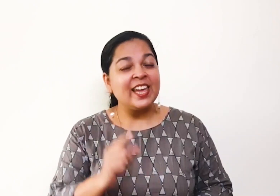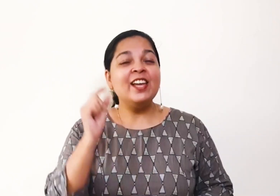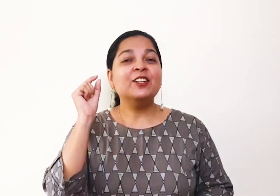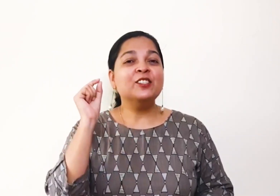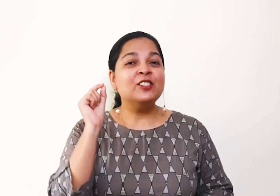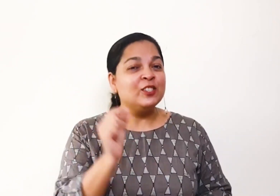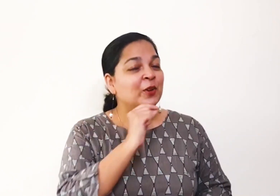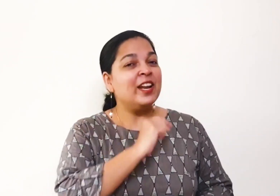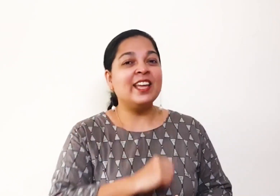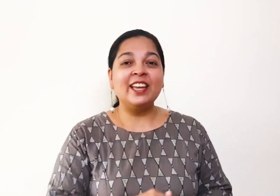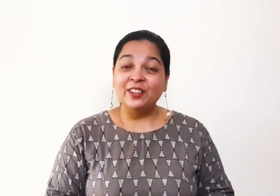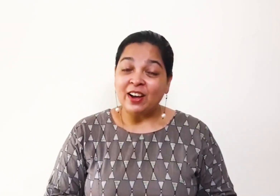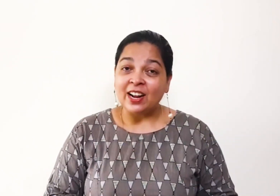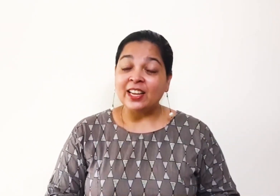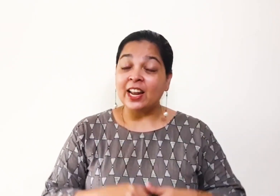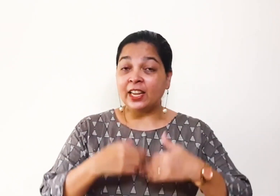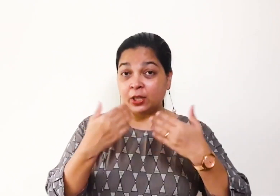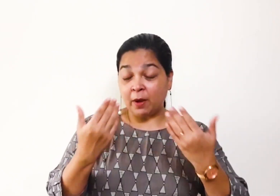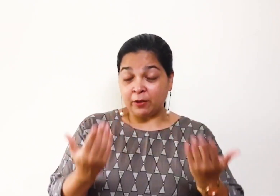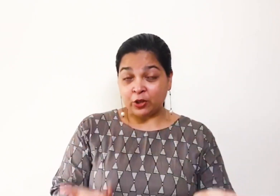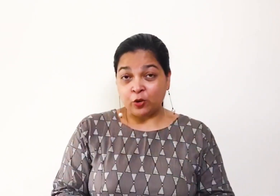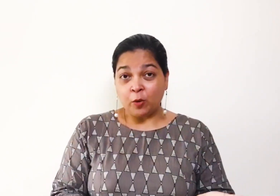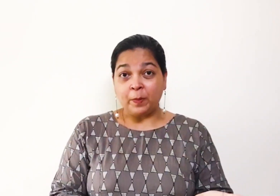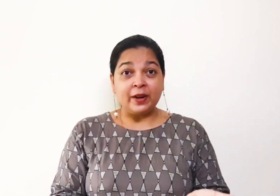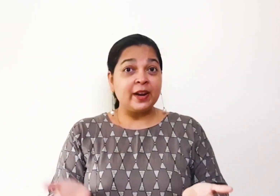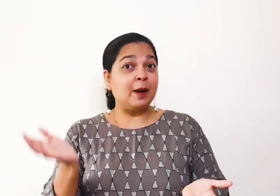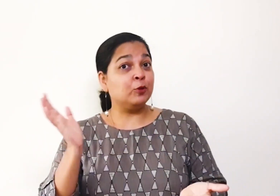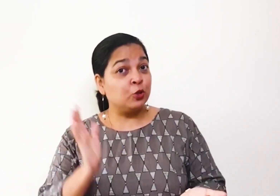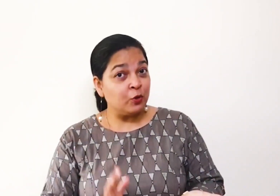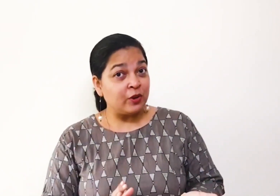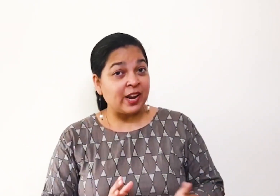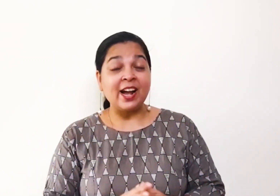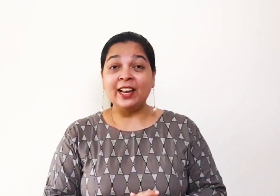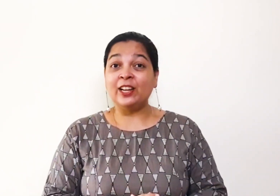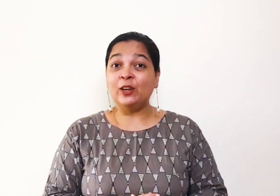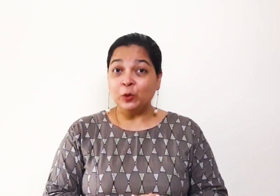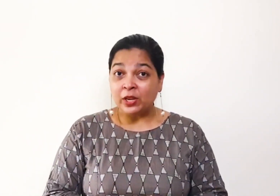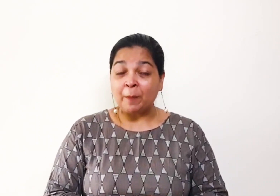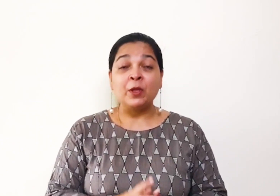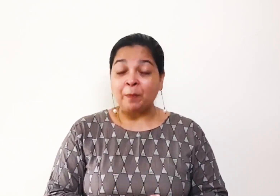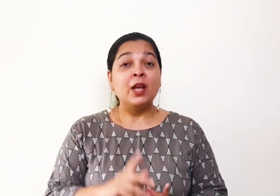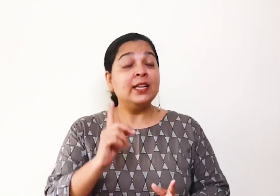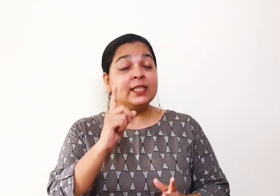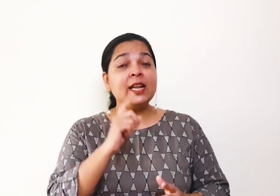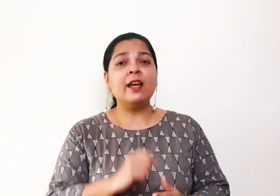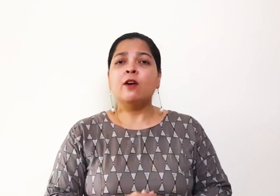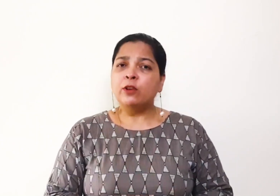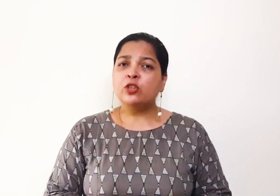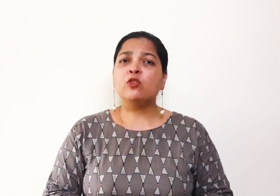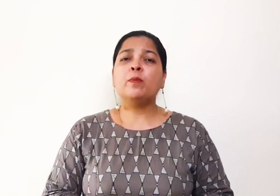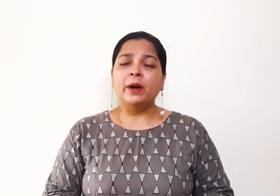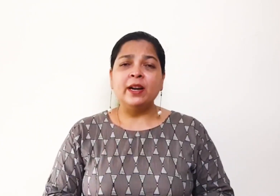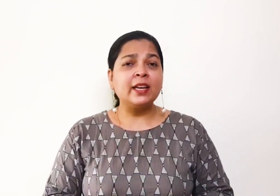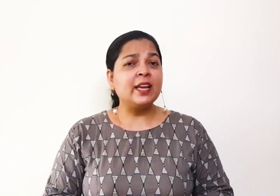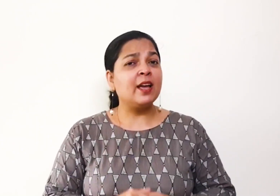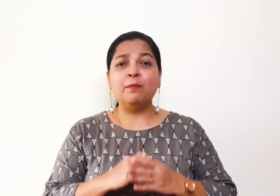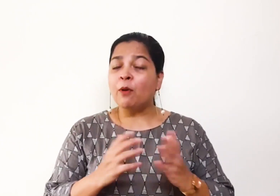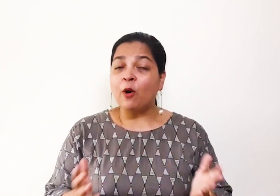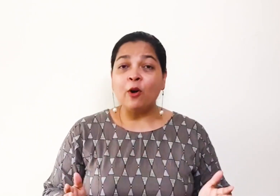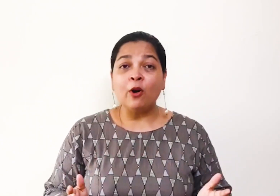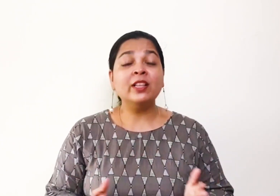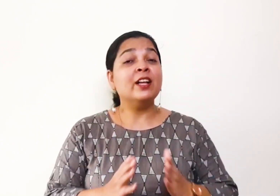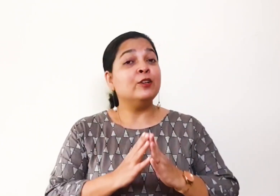को सुनिबा द्वारा जदि आपण वाक्य पढ़ुछंति ताहा हेले सुनुछंति। हालेलुया। सेति पई वाक्य पढ़िबा